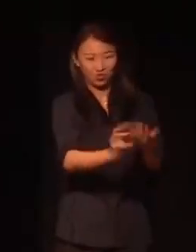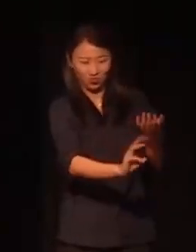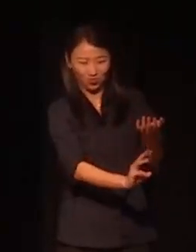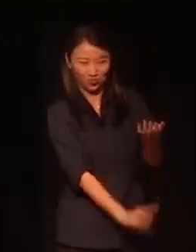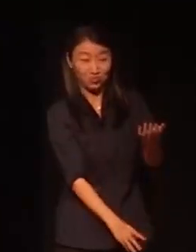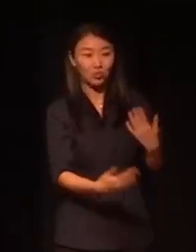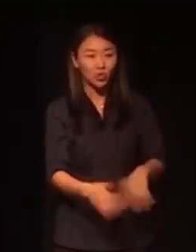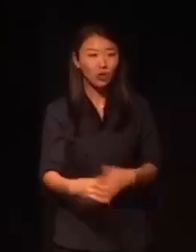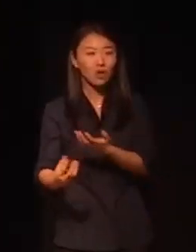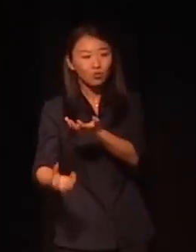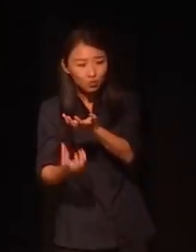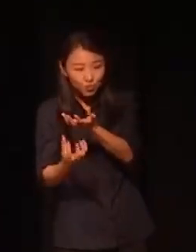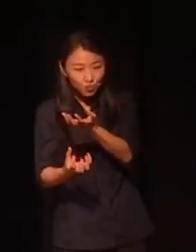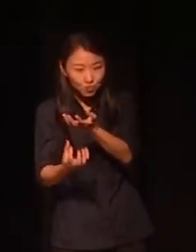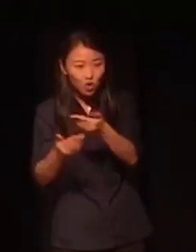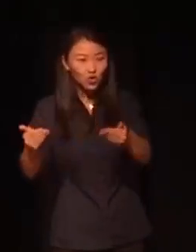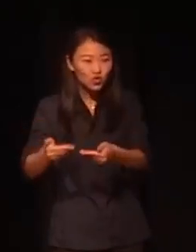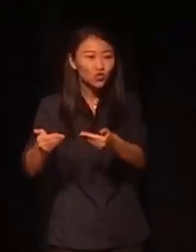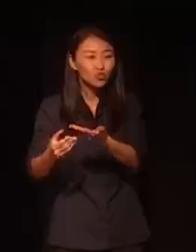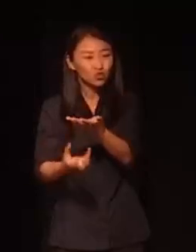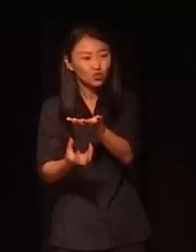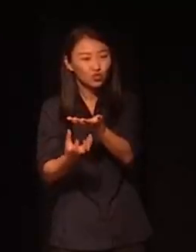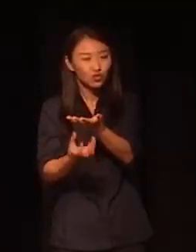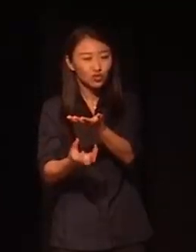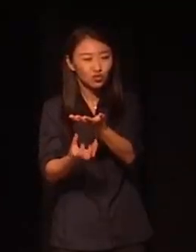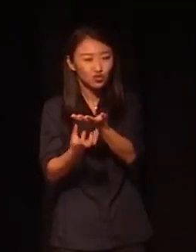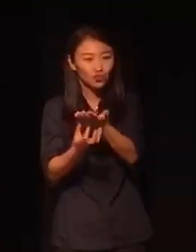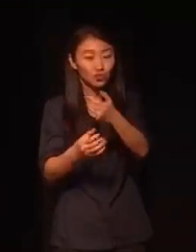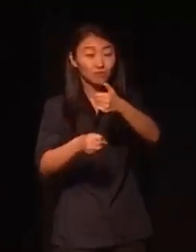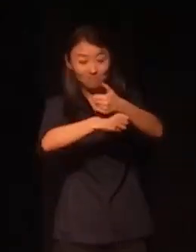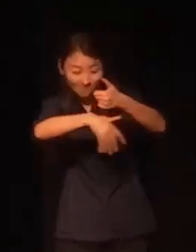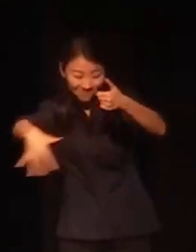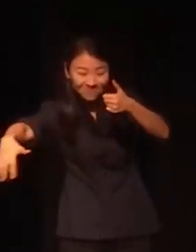also 煮 under the category of boiling,